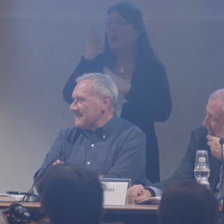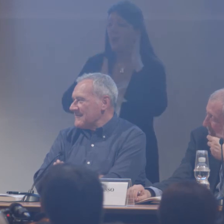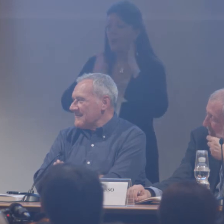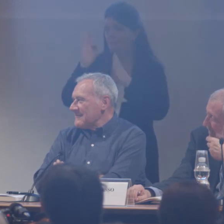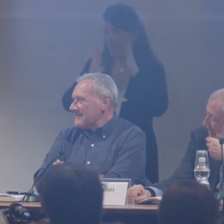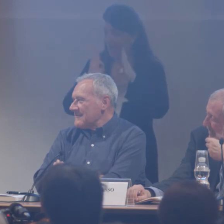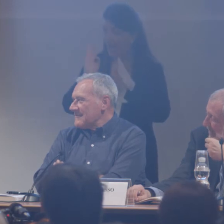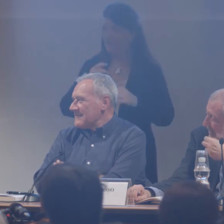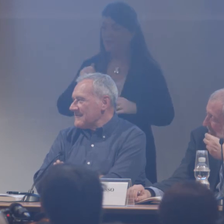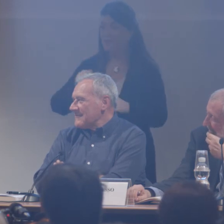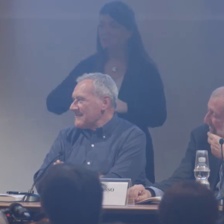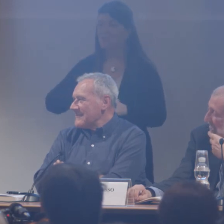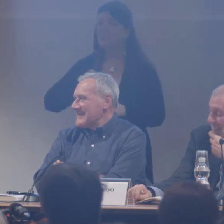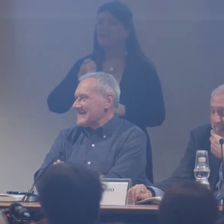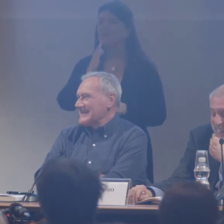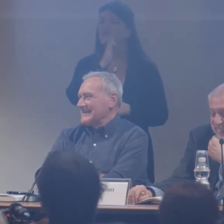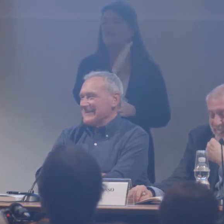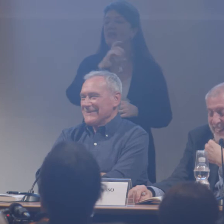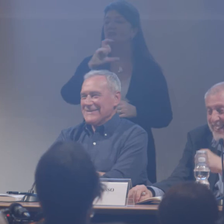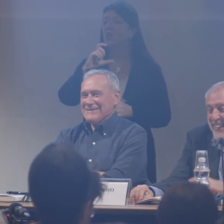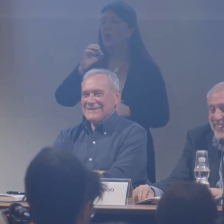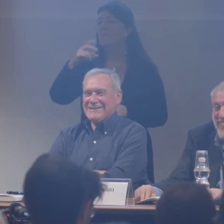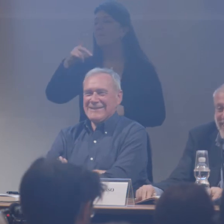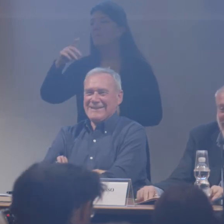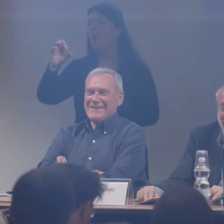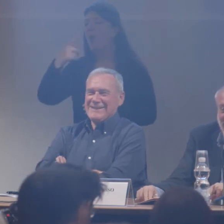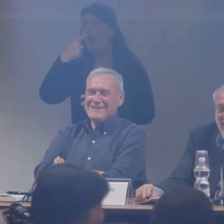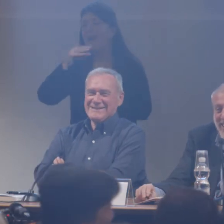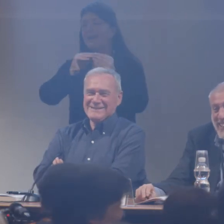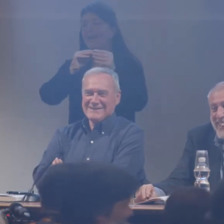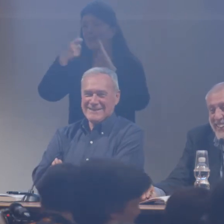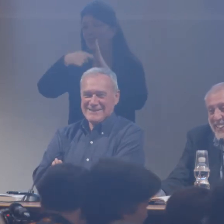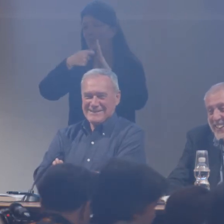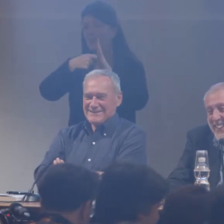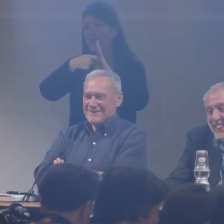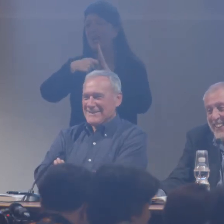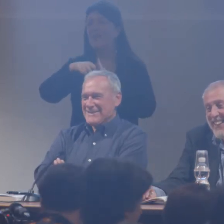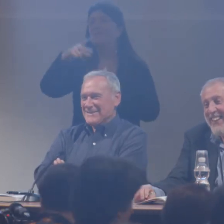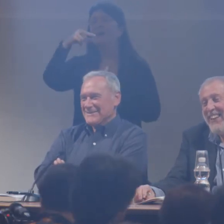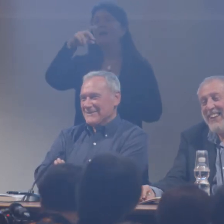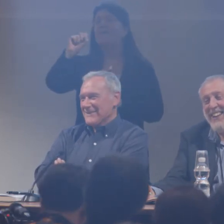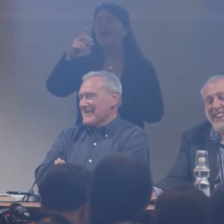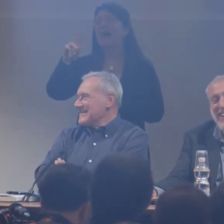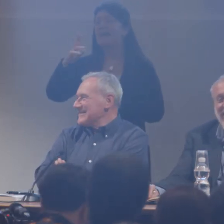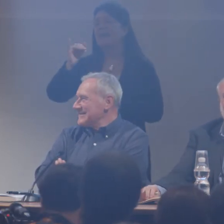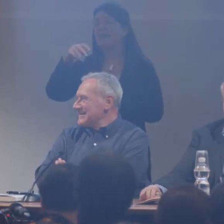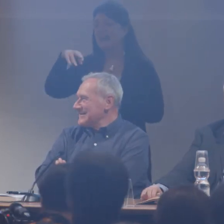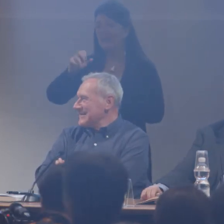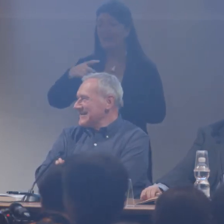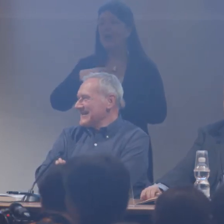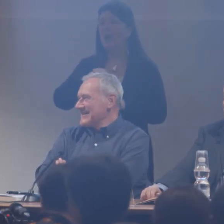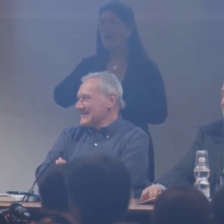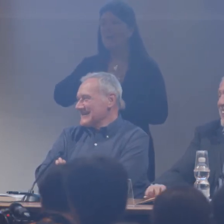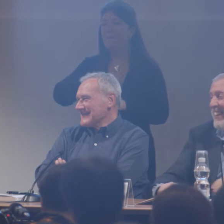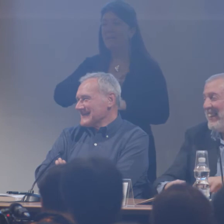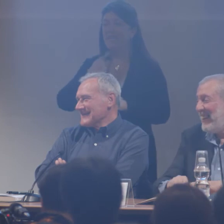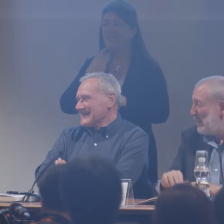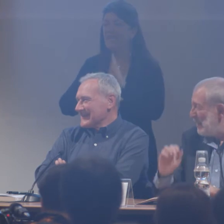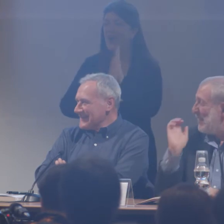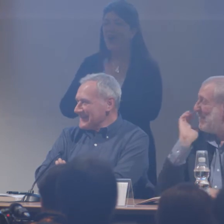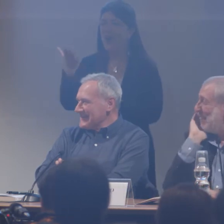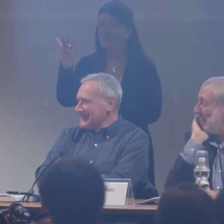per il collega Francis Ford Coppola che ha fatto il padrino, è andata così. E io chiaramente me la sono giocata sta cosa. Allora